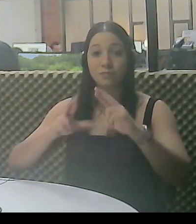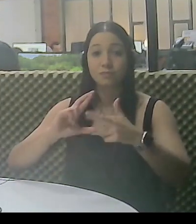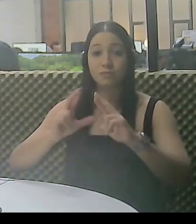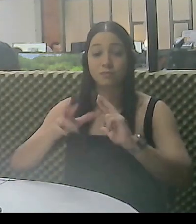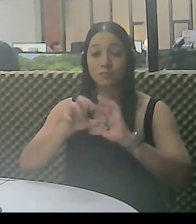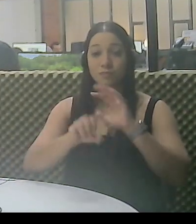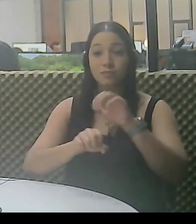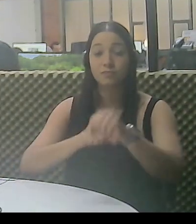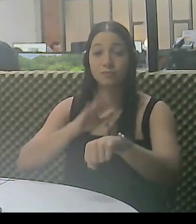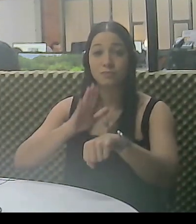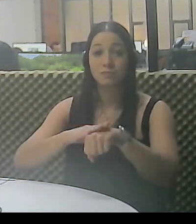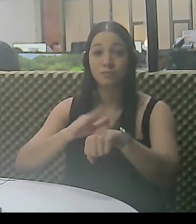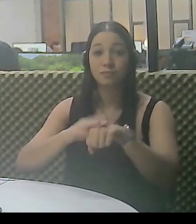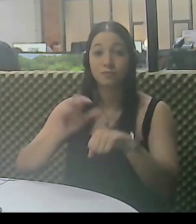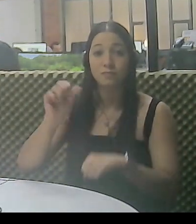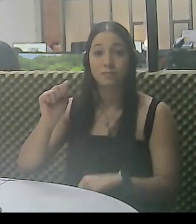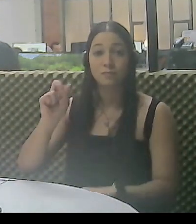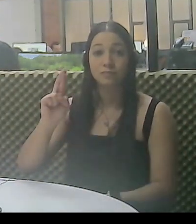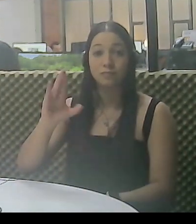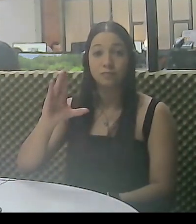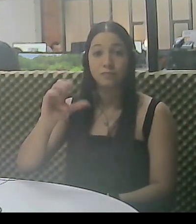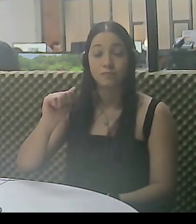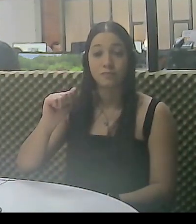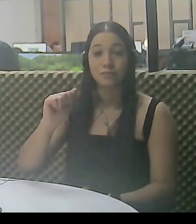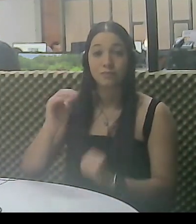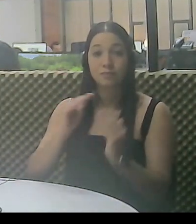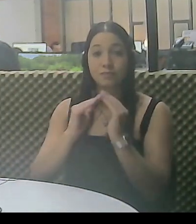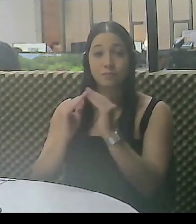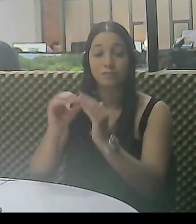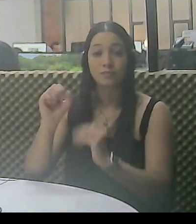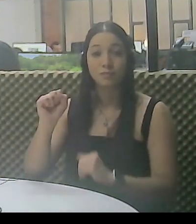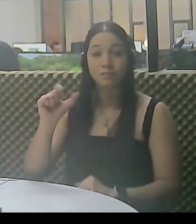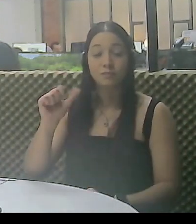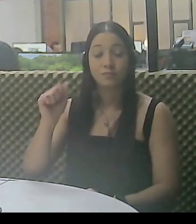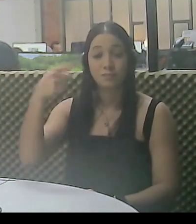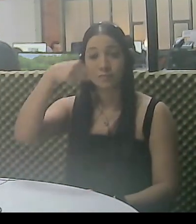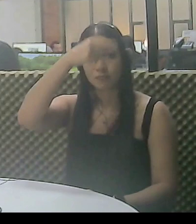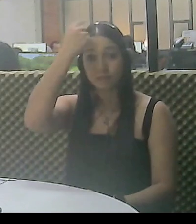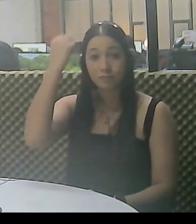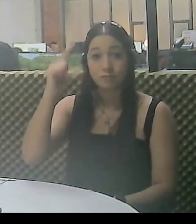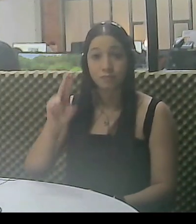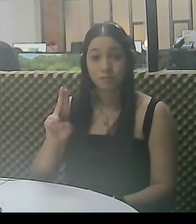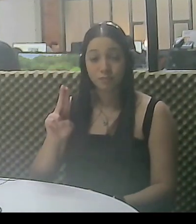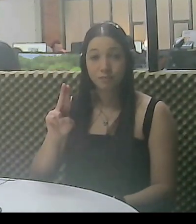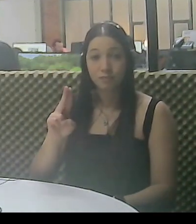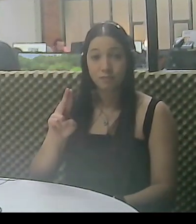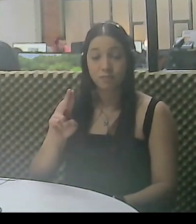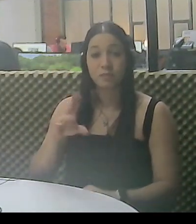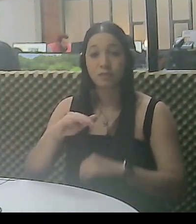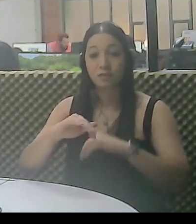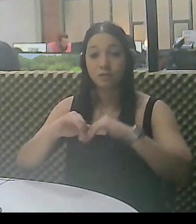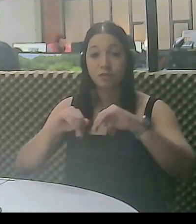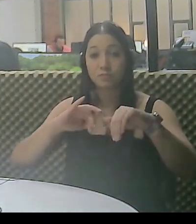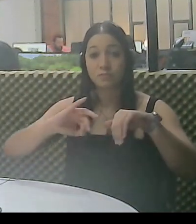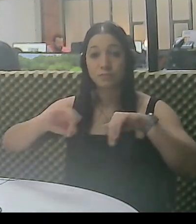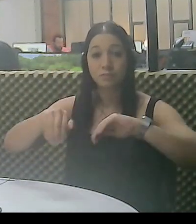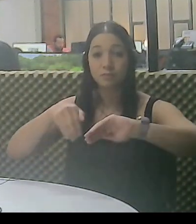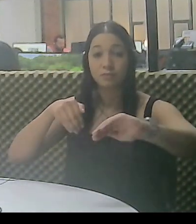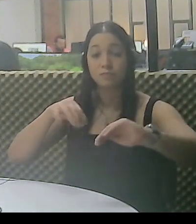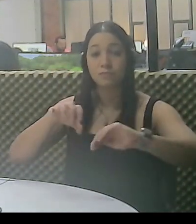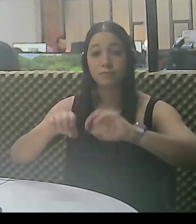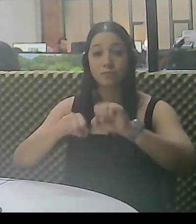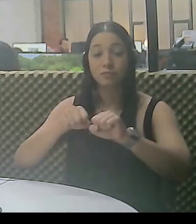Catadores Autônomos, a ARCA, localizada no bairro Santa Luzia. No espaço, é realizada a triagem do material recolhido na